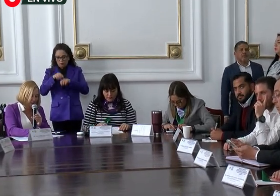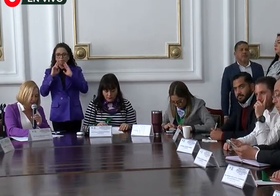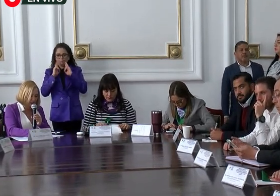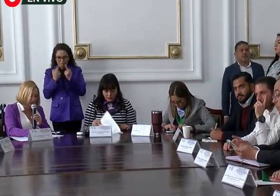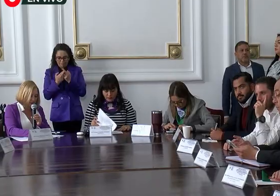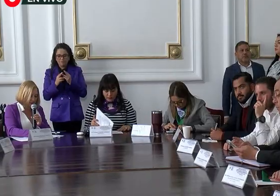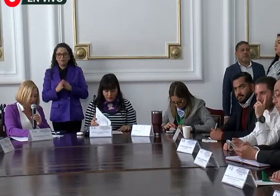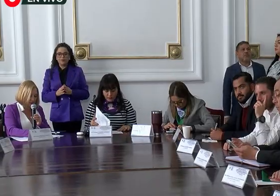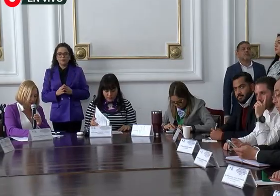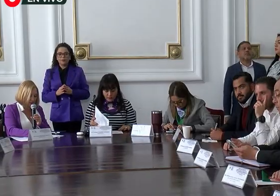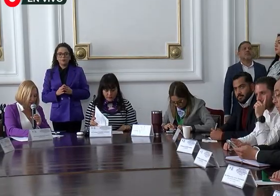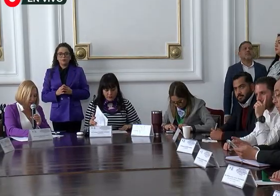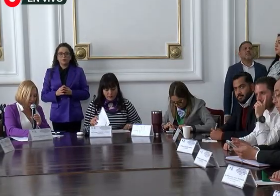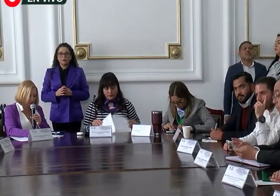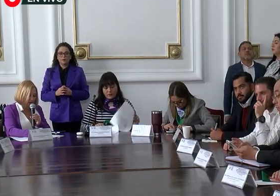asistencia.